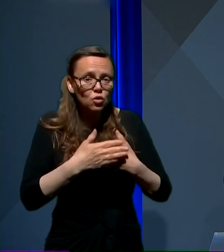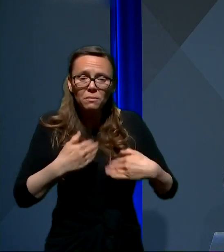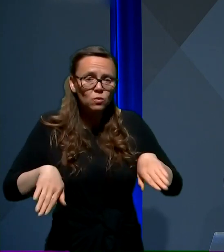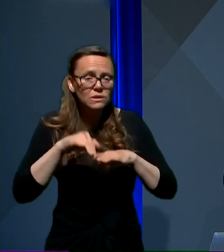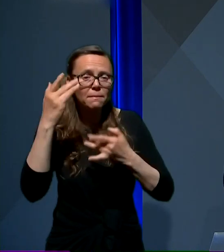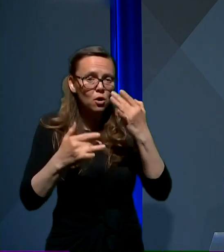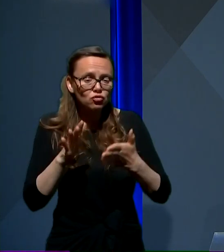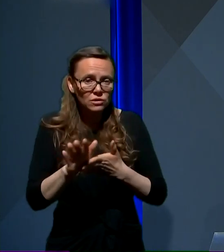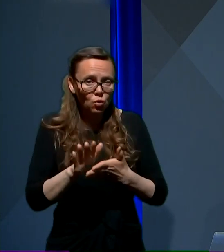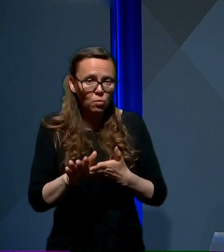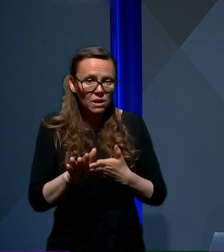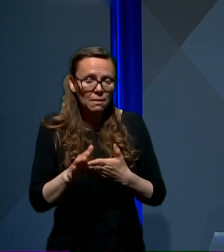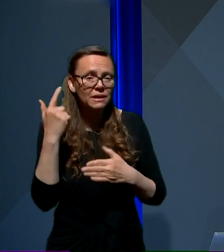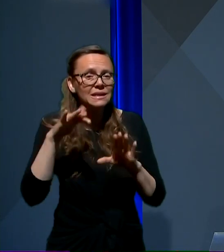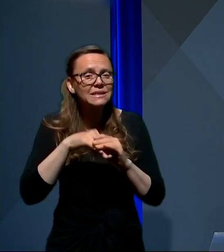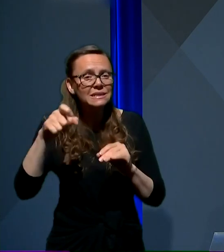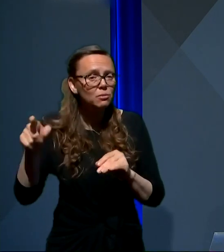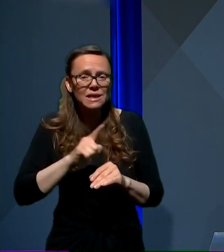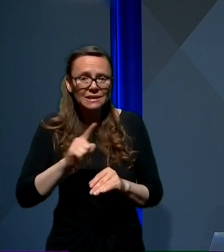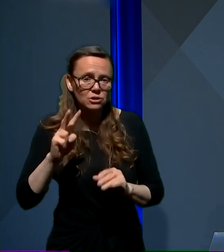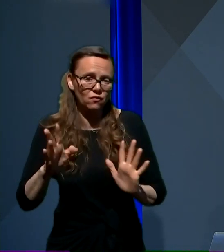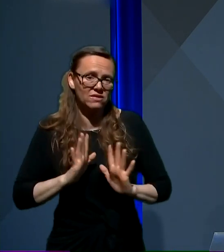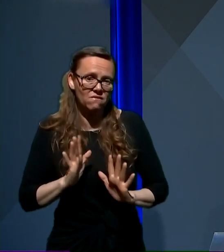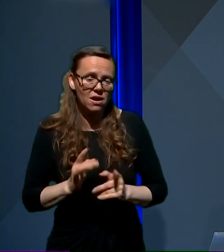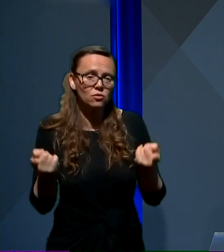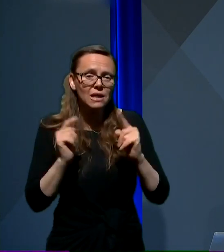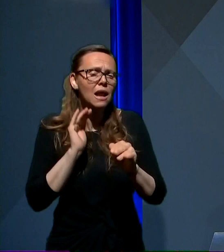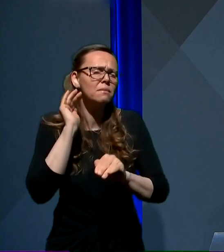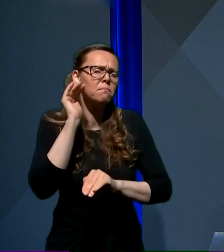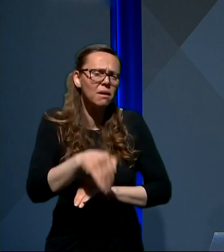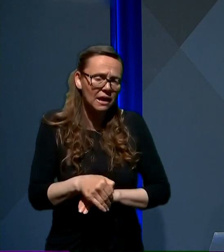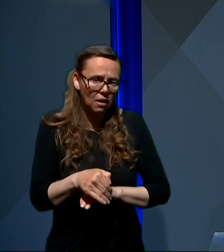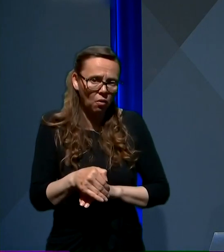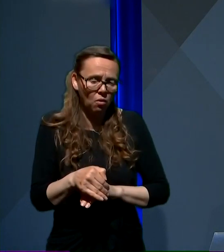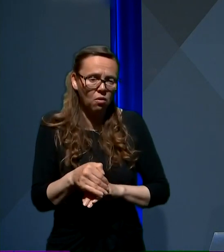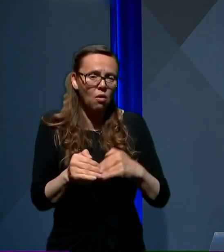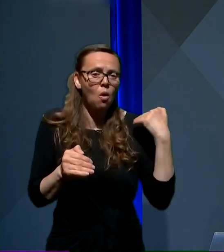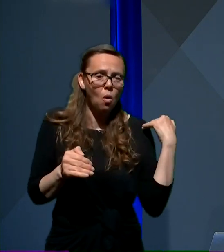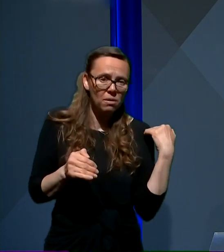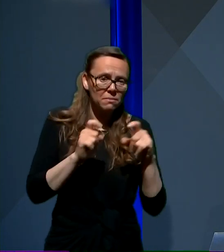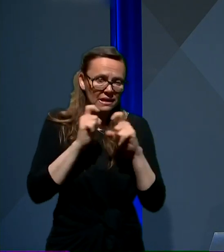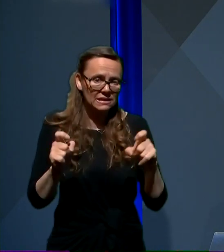proračunskih uporabnikih zaposleni niso v nevarnosti ali pa prekomerno obremenjeni zaradi